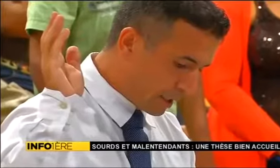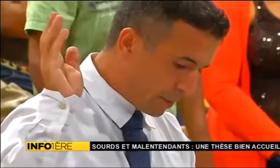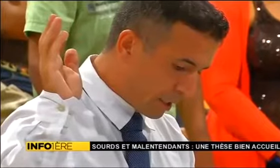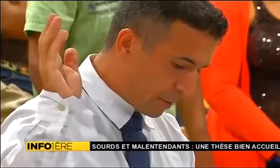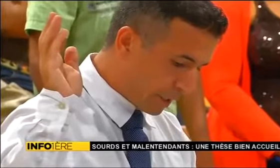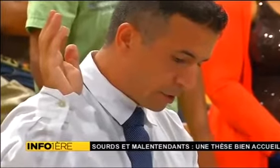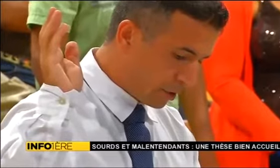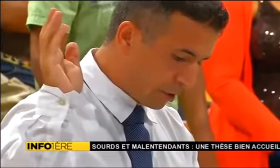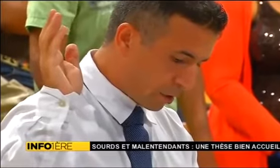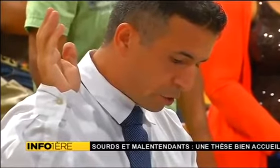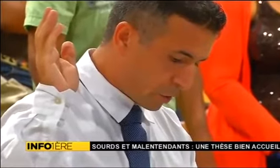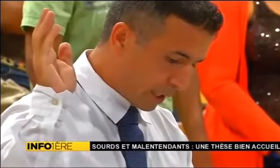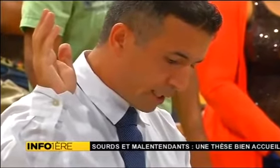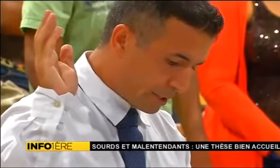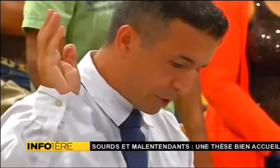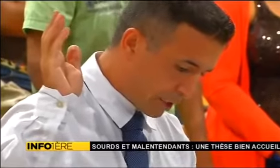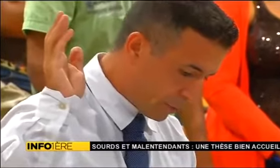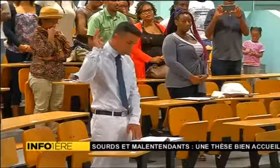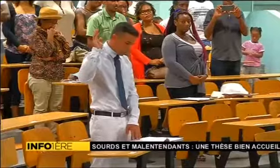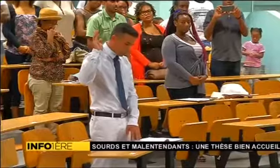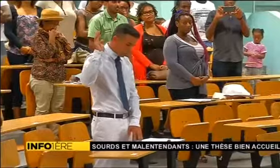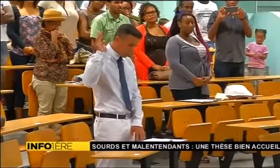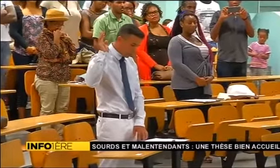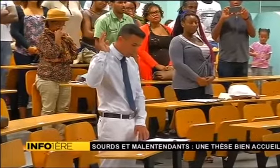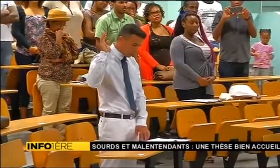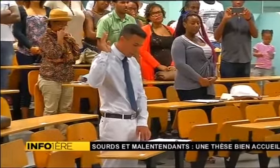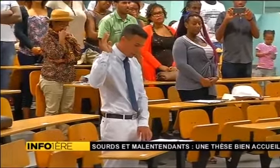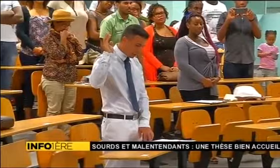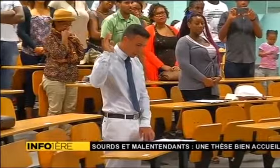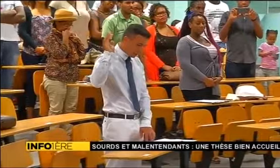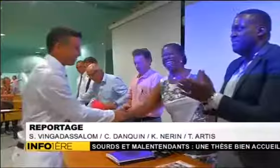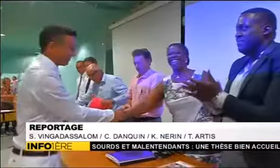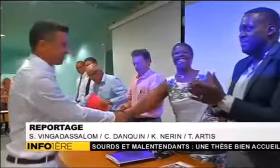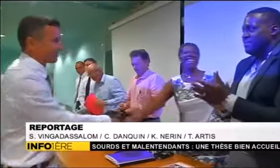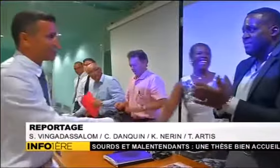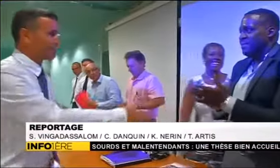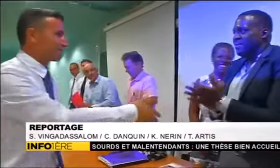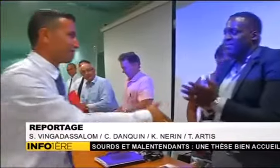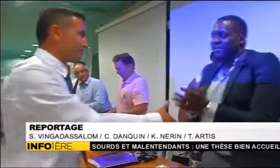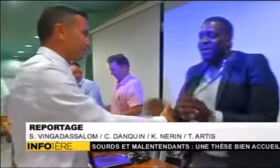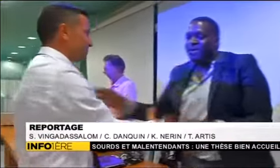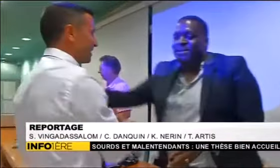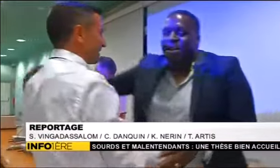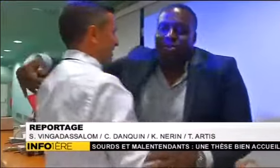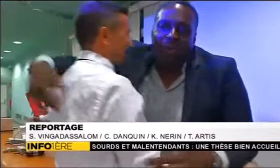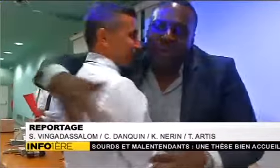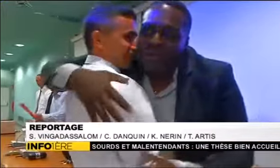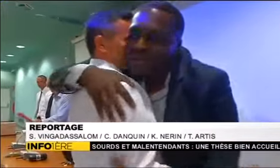Ibrahim Sangonul a prononcé son serment d'hypocrate. Il a obtenu la mention très honorable du jury et espère apporter sa pierre à l'édifice.